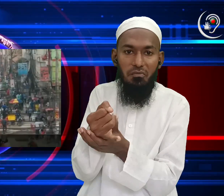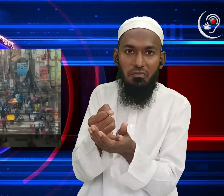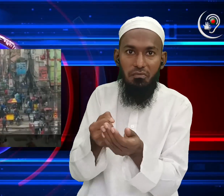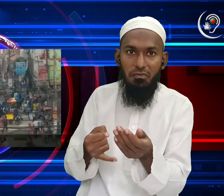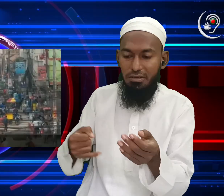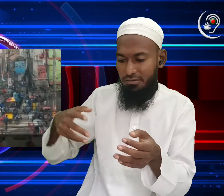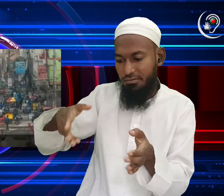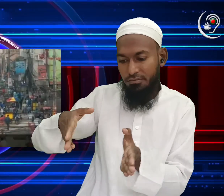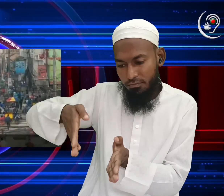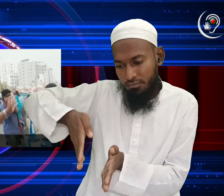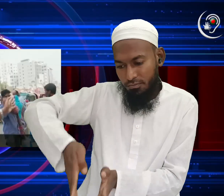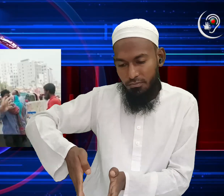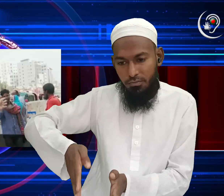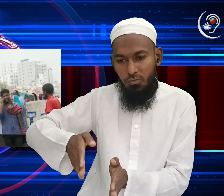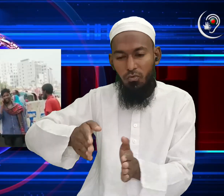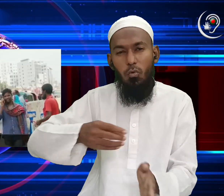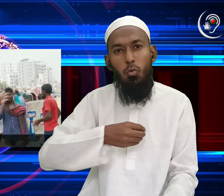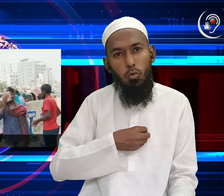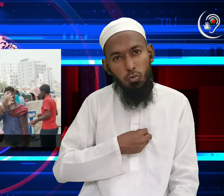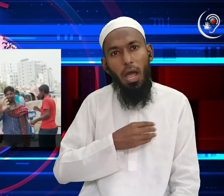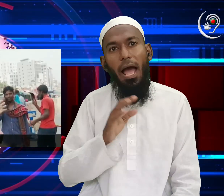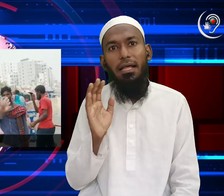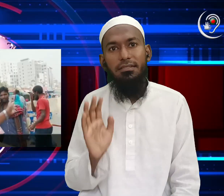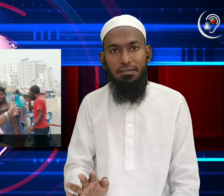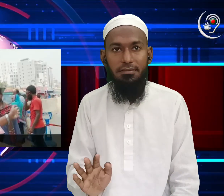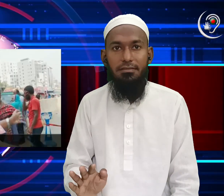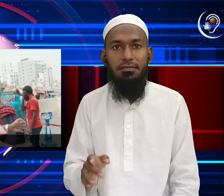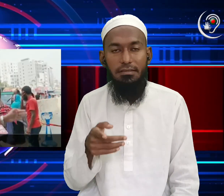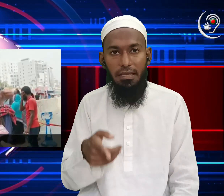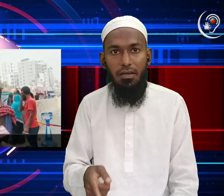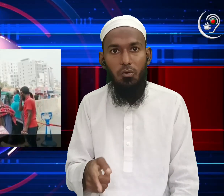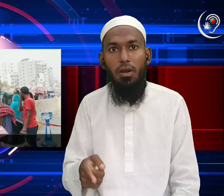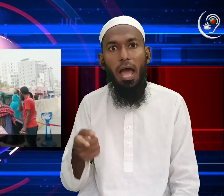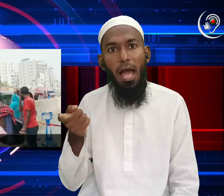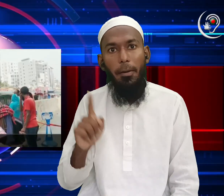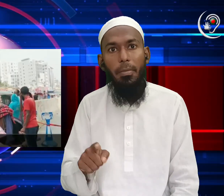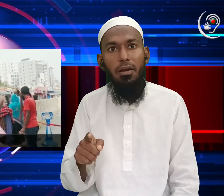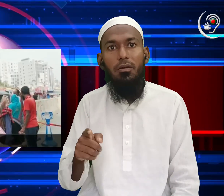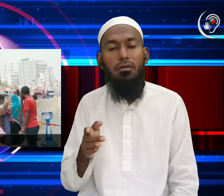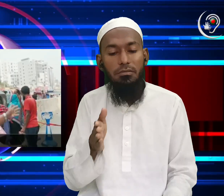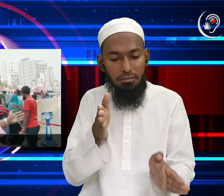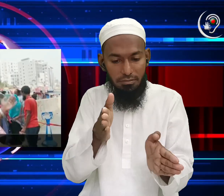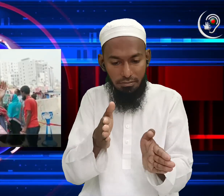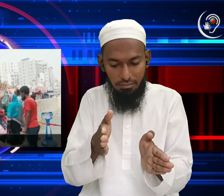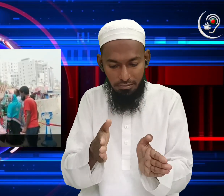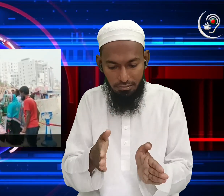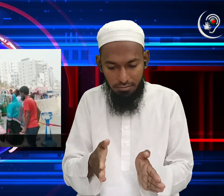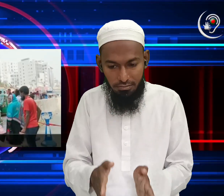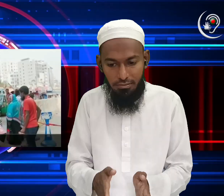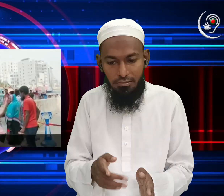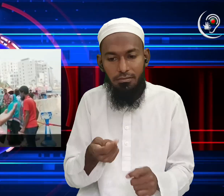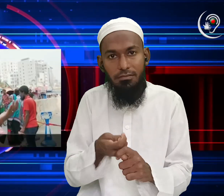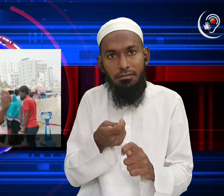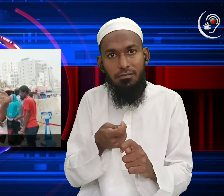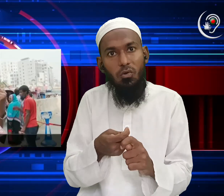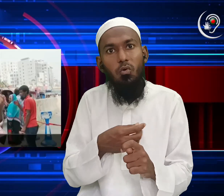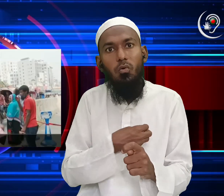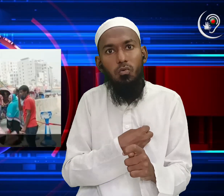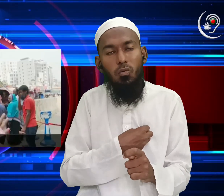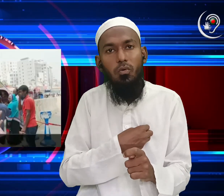ভোগান্তি। এখন যেহেতু আবার মধ্য লাইনটা বন্ধ করে দিয়েছে, সেটা এক লাইনে পরিণত হয়েছে। এখান থেকে এমনিতেই তো